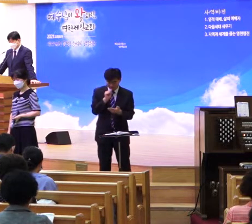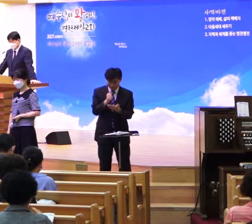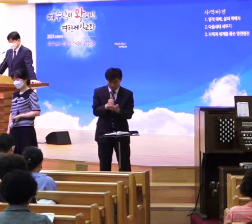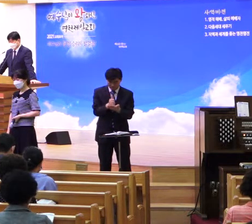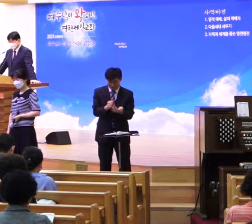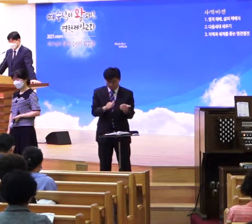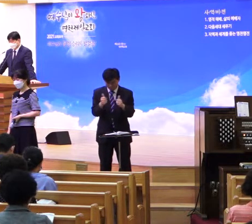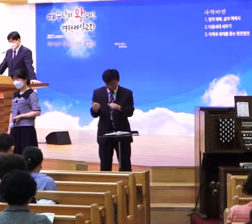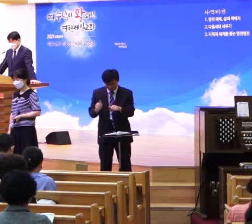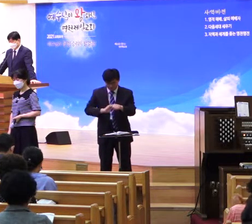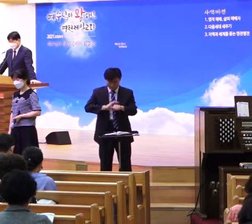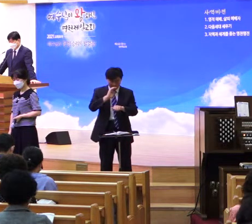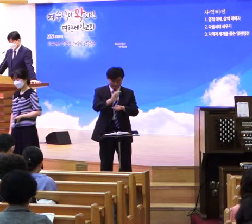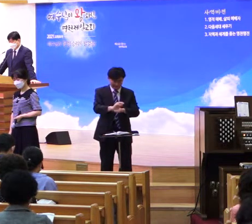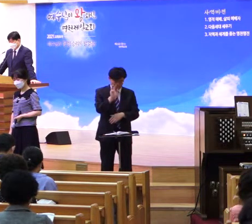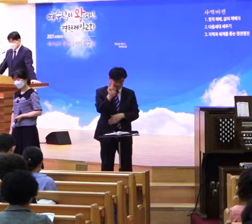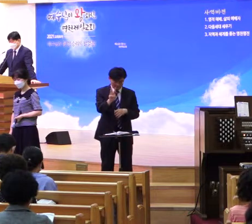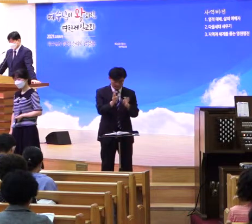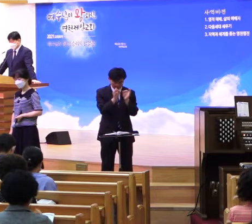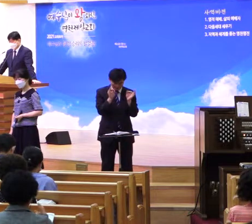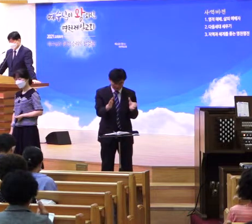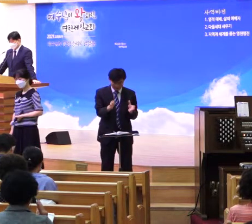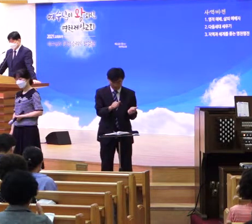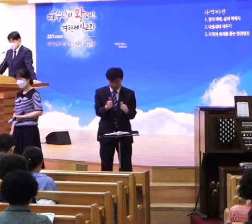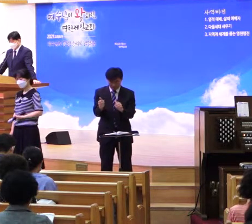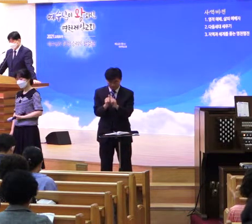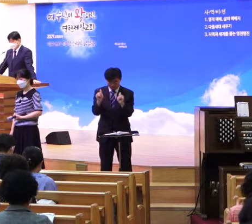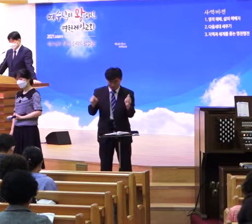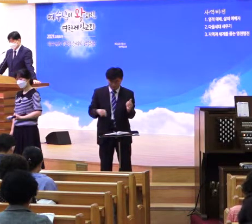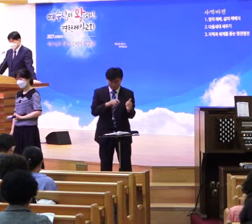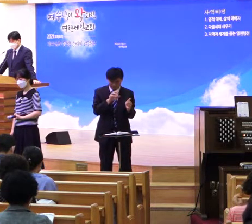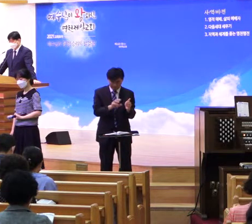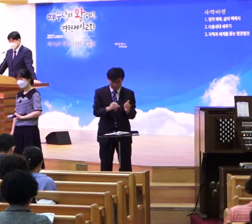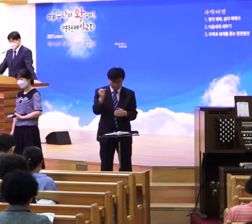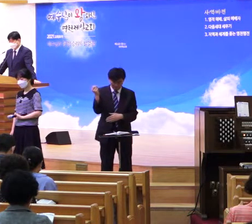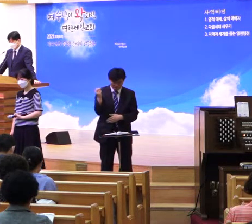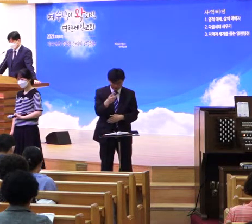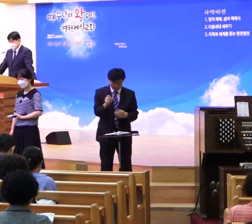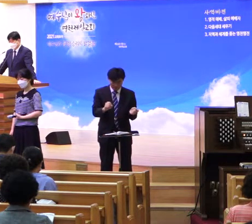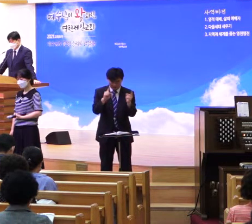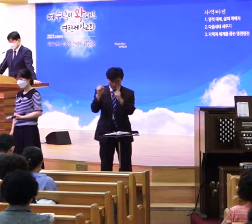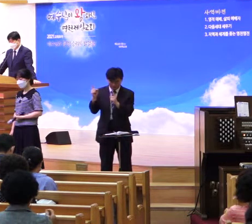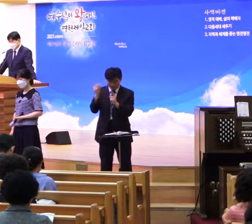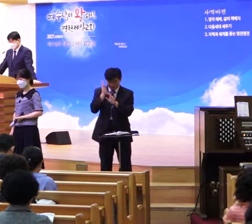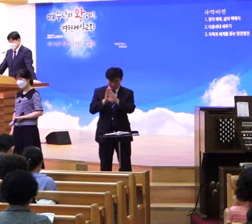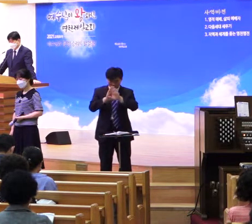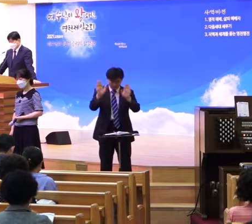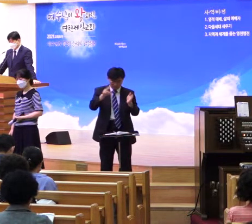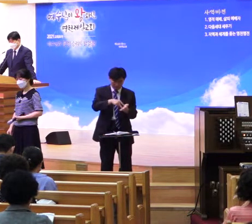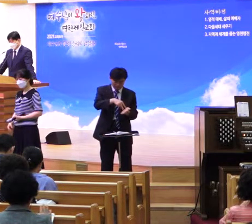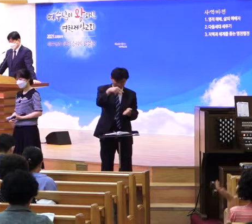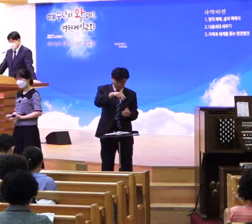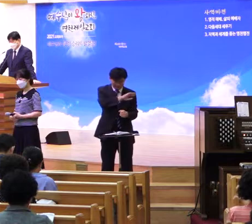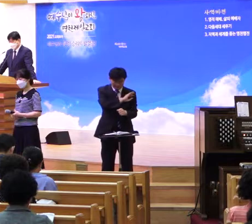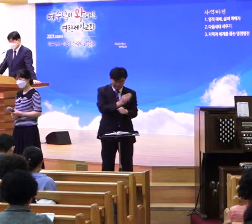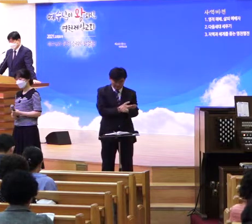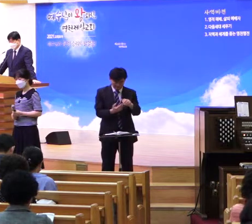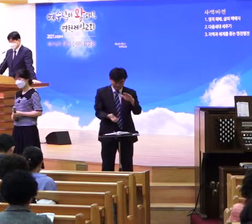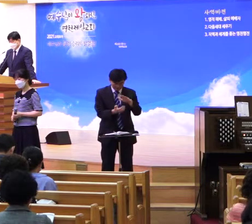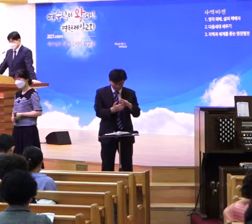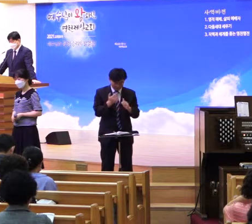죽으시고 장사된 지 4일 만에 죽은 자 가운데서 다시 살아나셨으며 하늘에 오르시어 전능하신